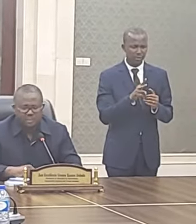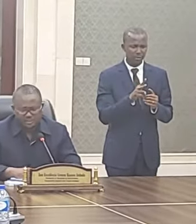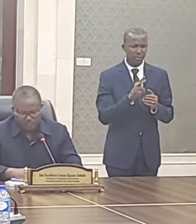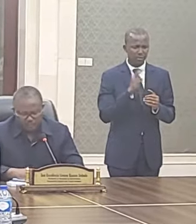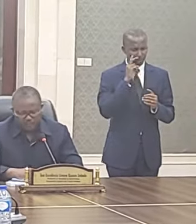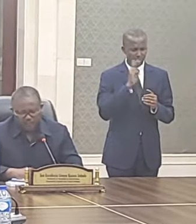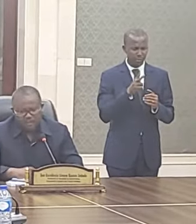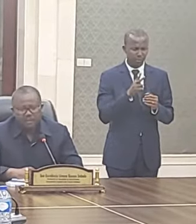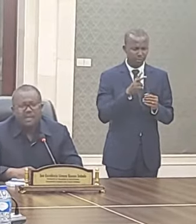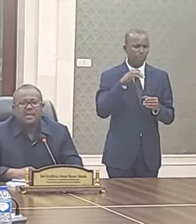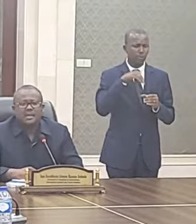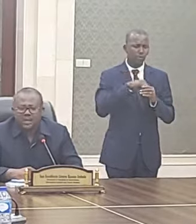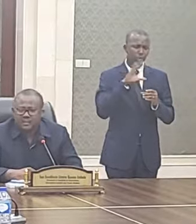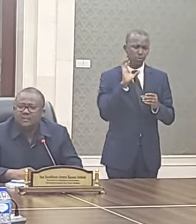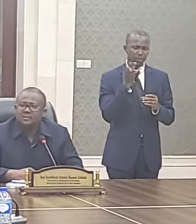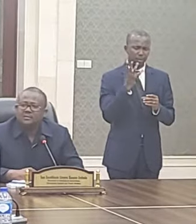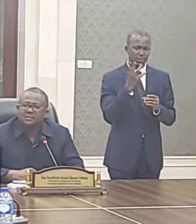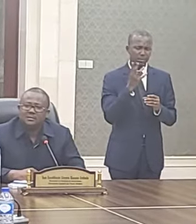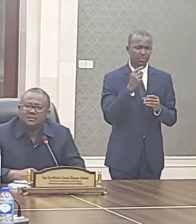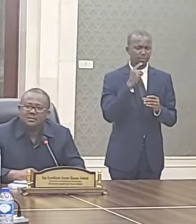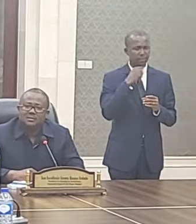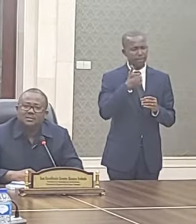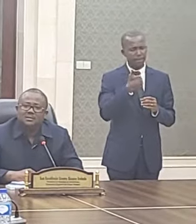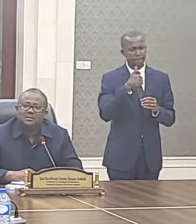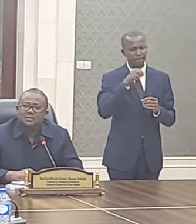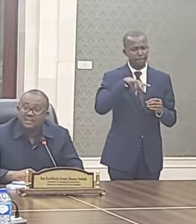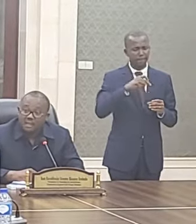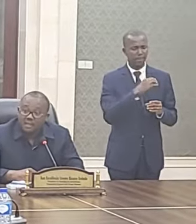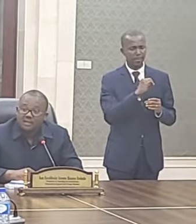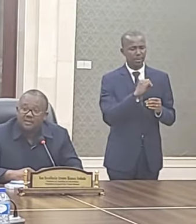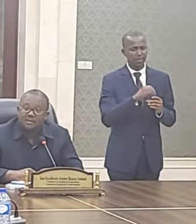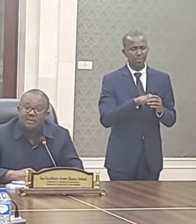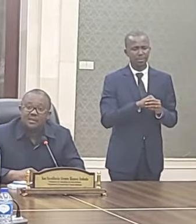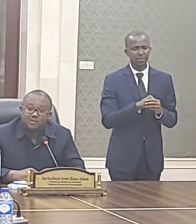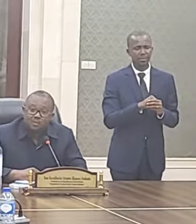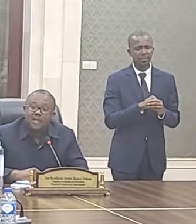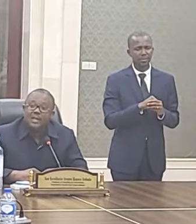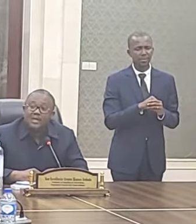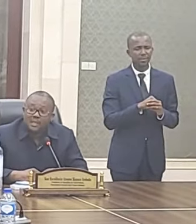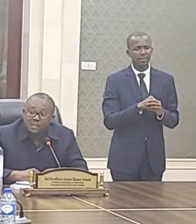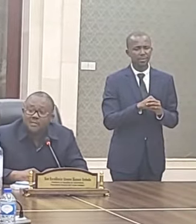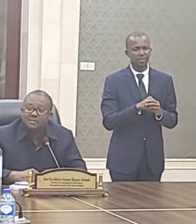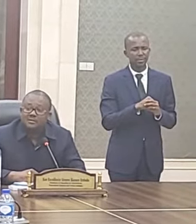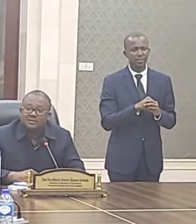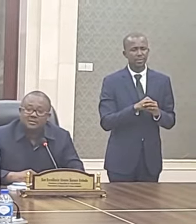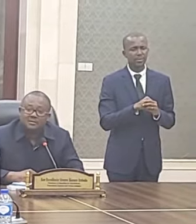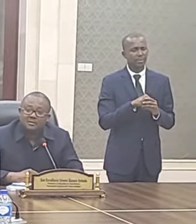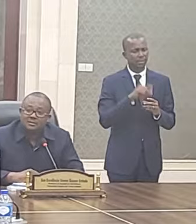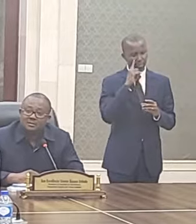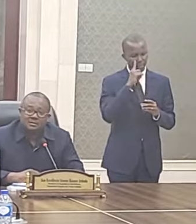Fonds monétaire, la BAT, sera exécuté à la lettre.